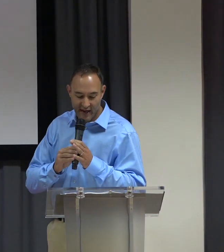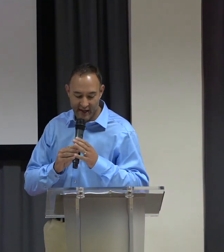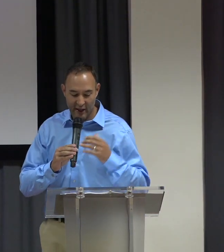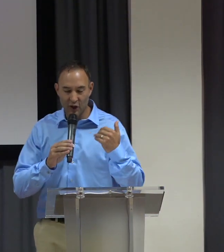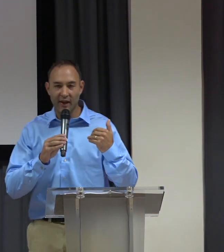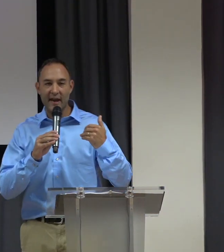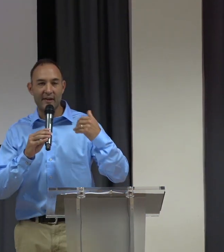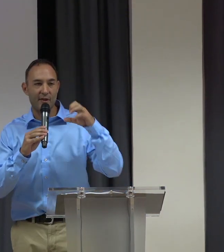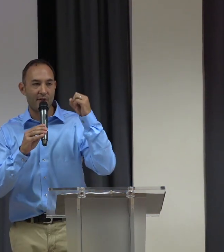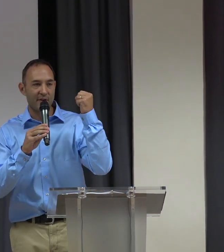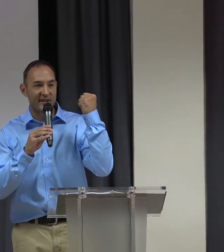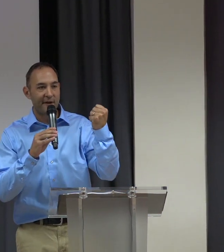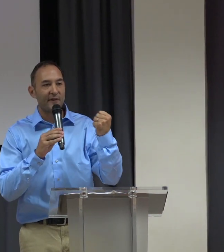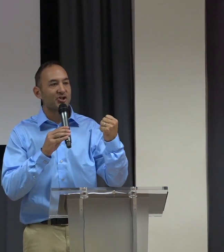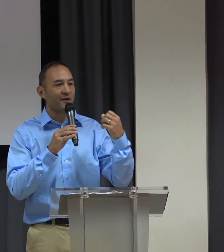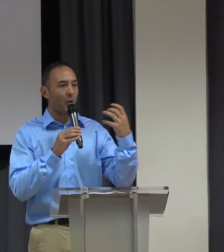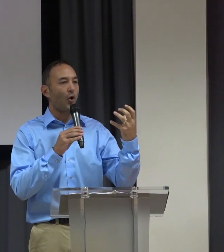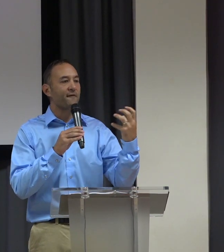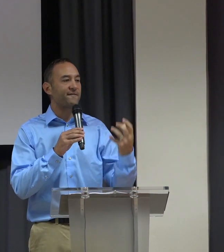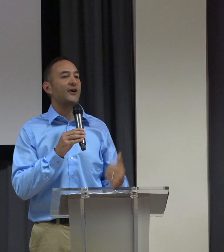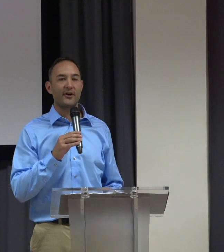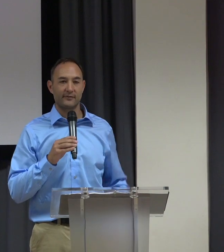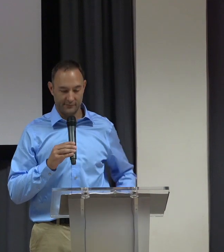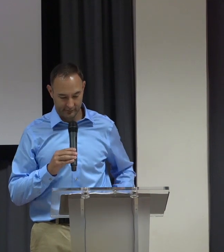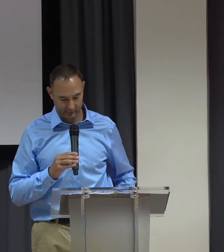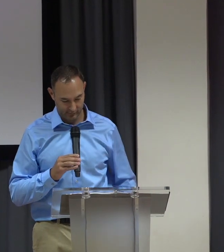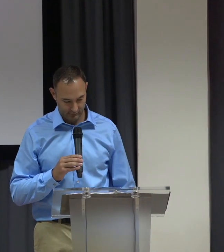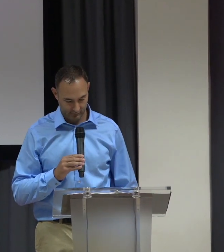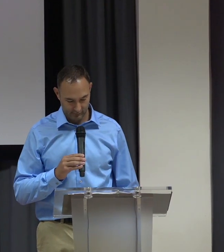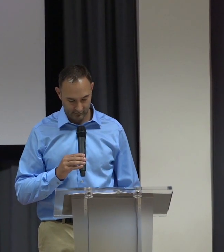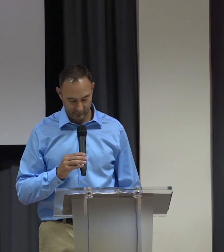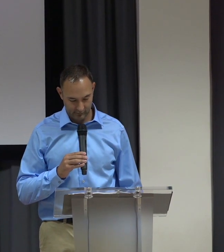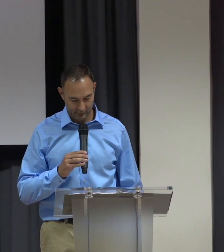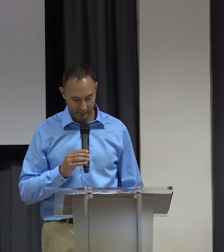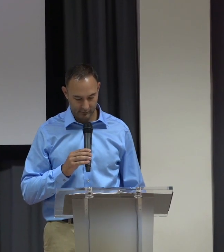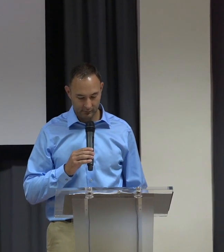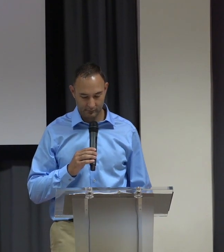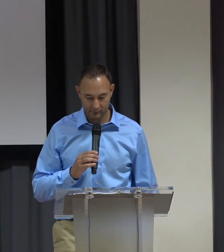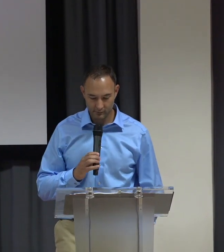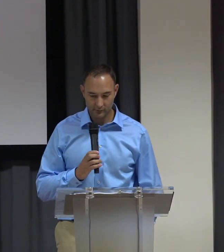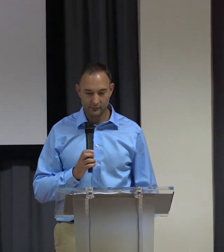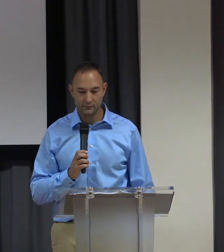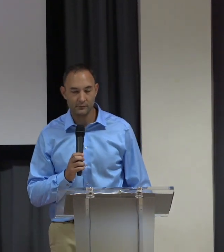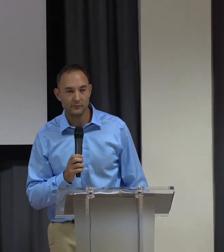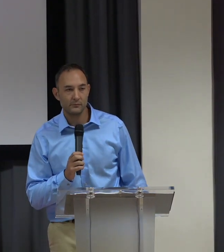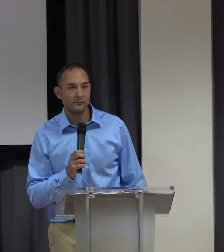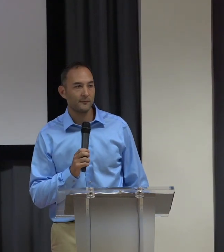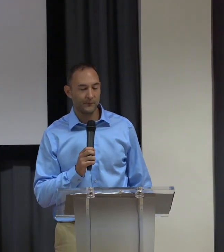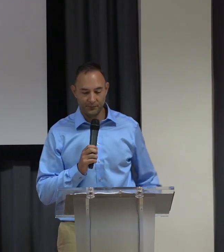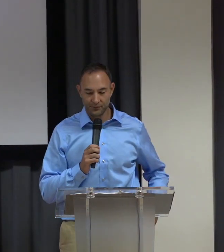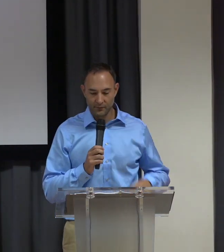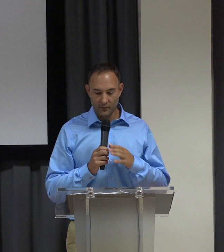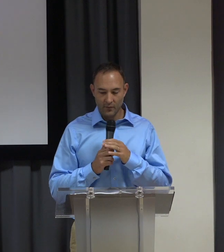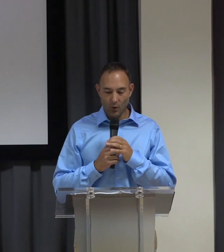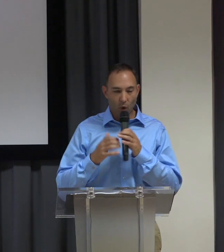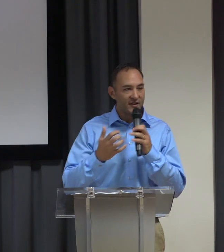with taking a look at the definition of the word fear. Et je veux regarder à ce que veut dire ce